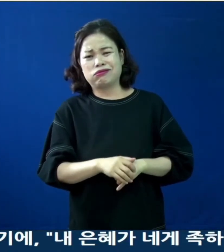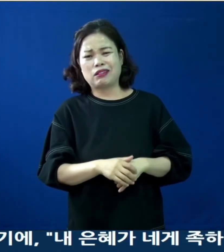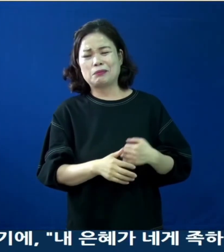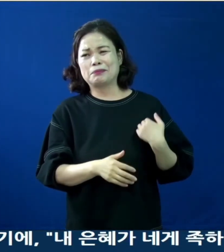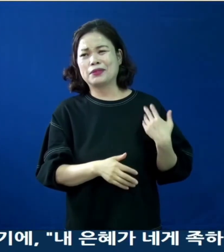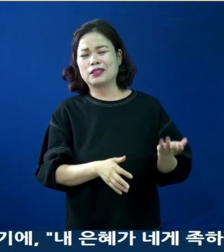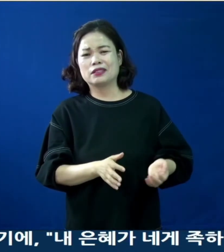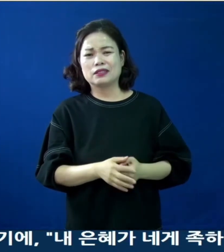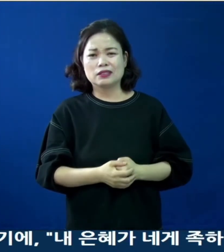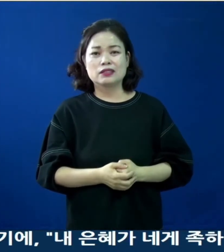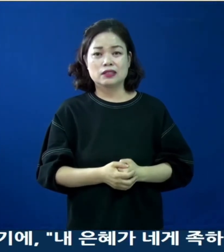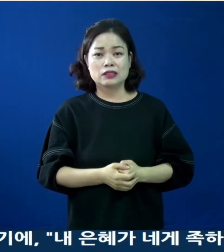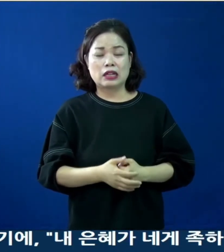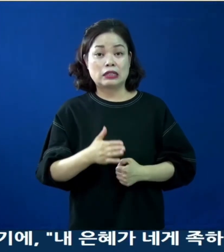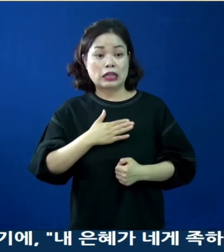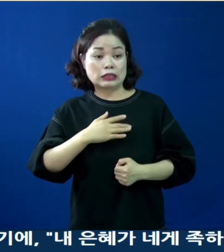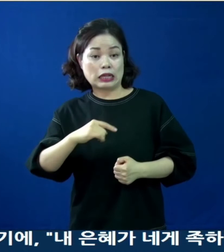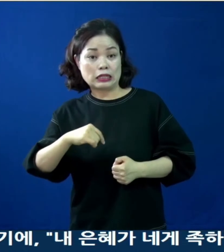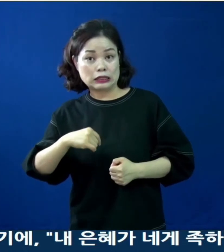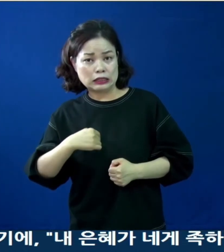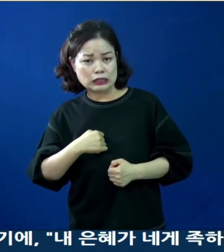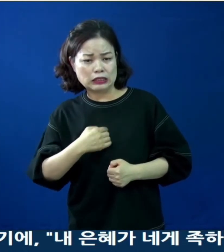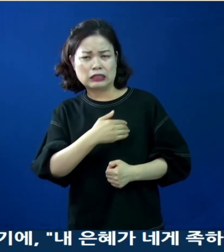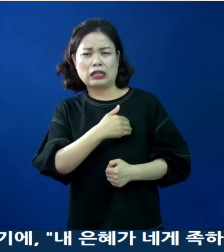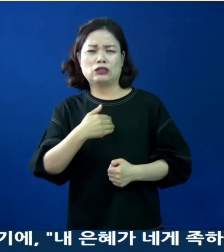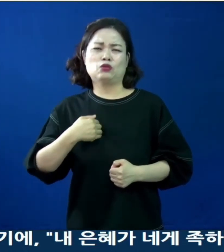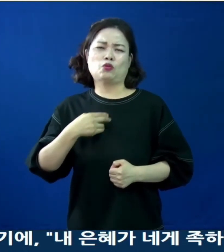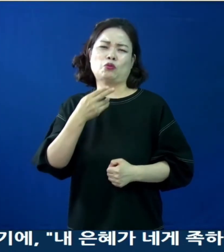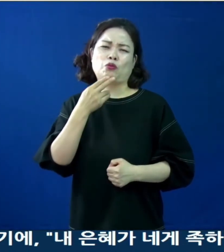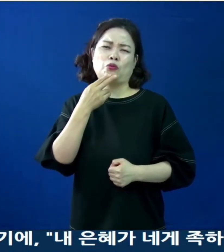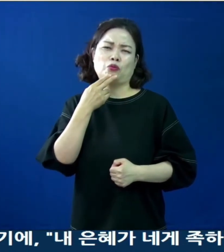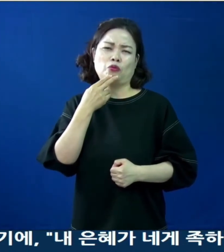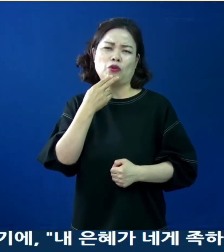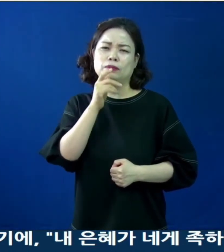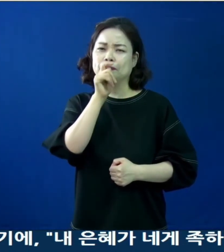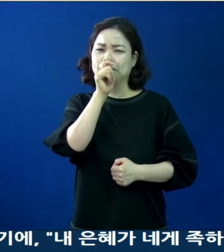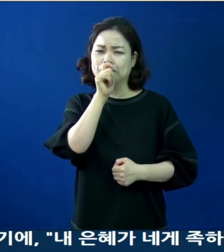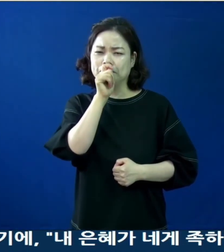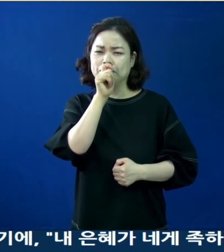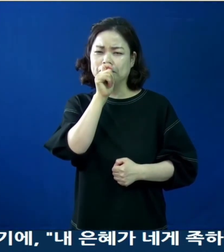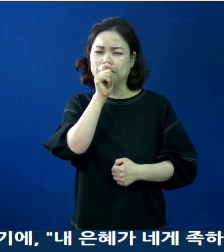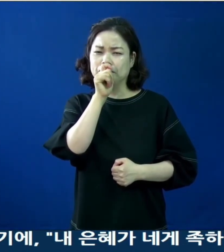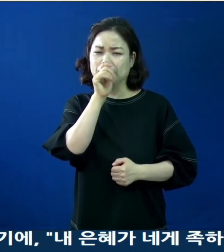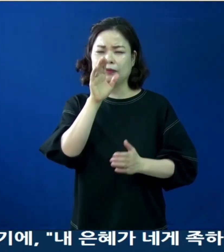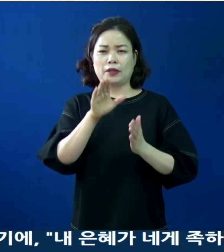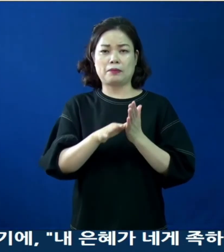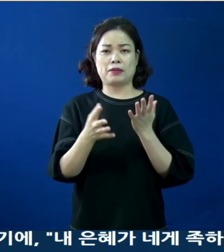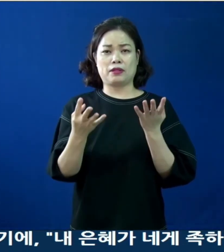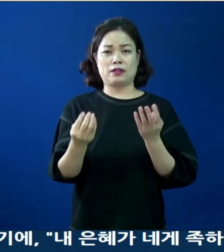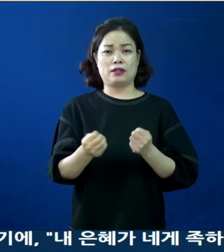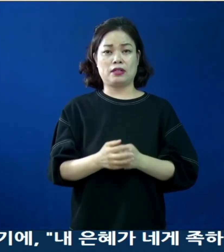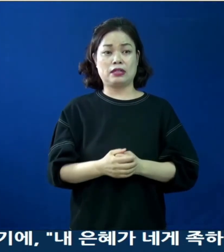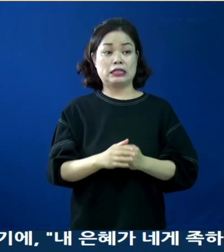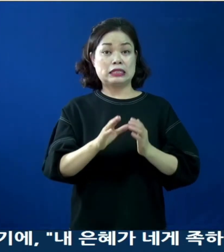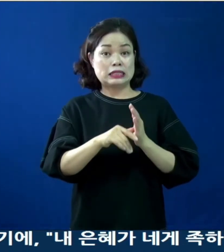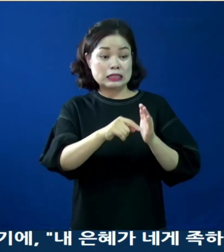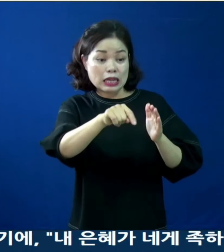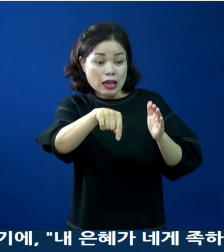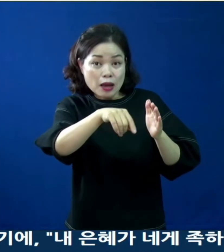불편해지니까, 그리고 나 자신의 자신이 없다 보니까 이 침묵을 하는 경우가 참 많아요. 이 시대